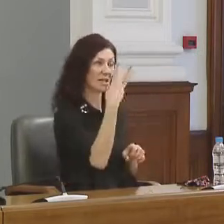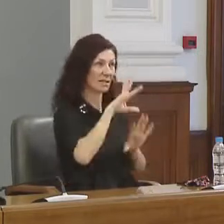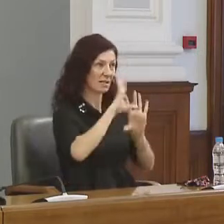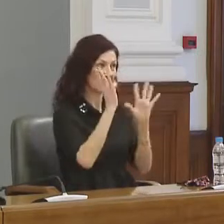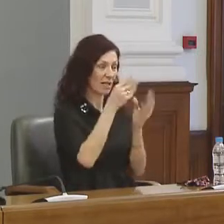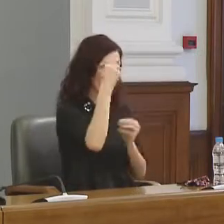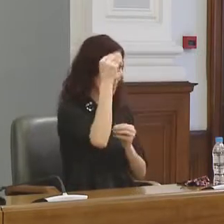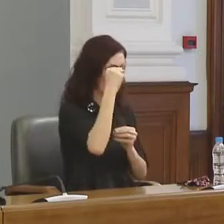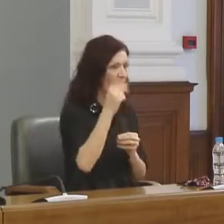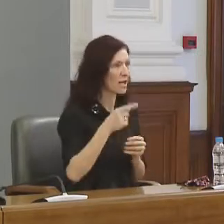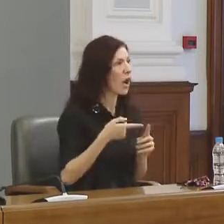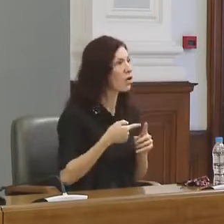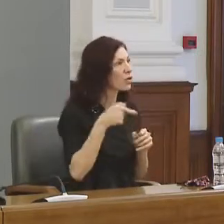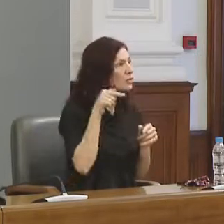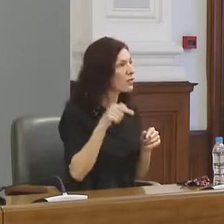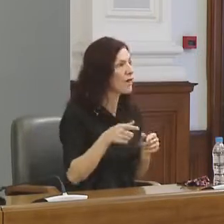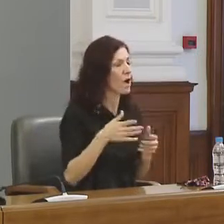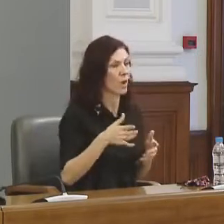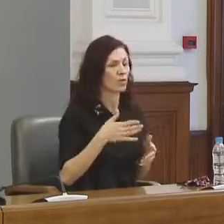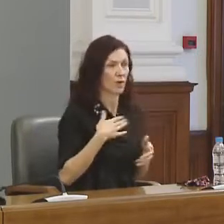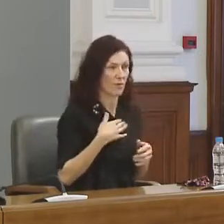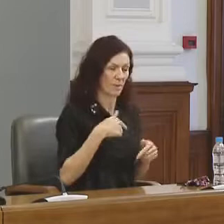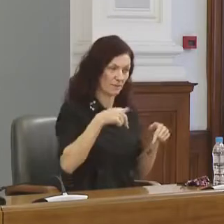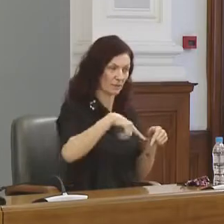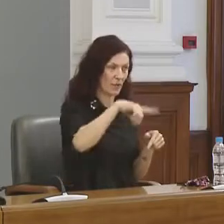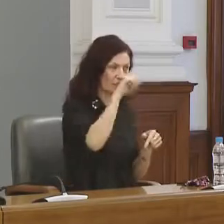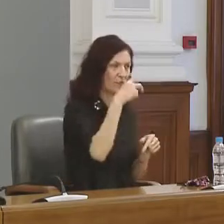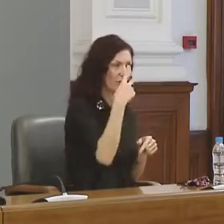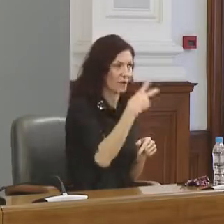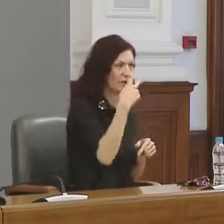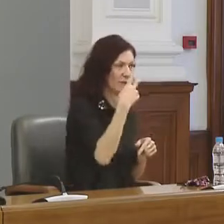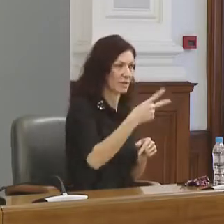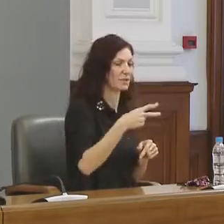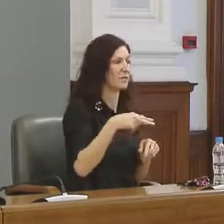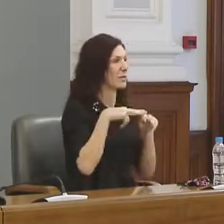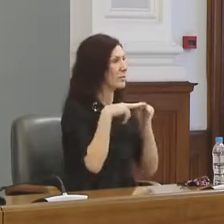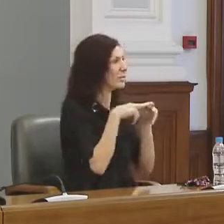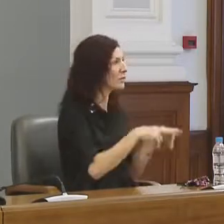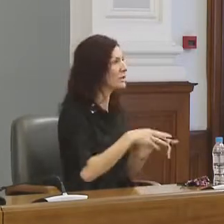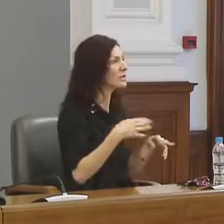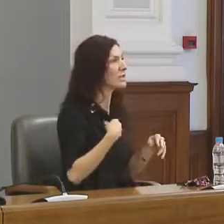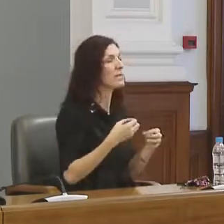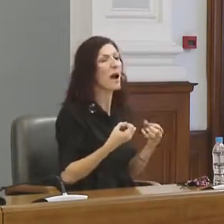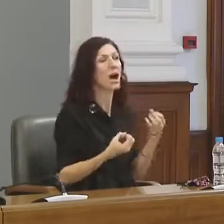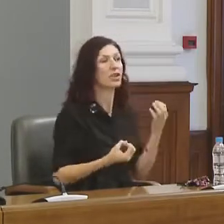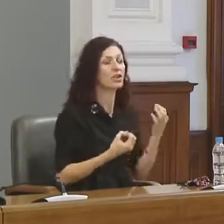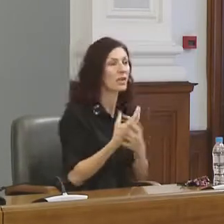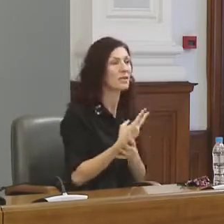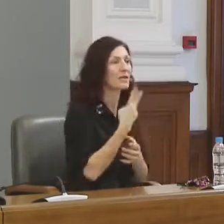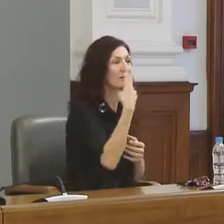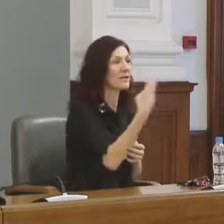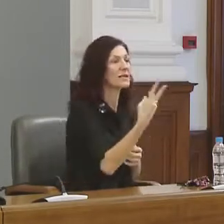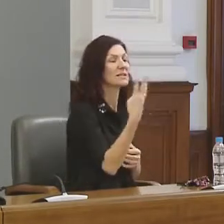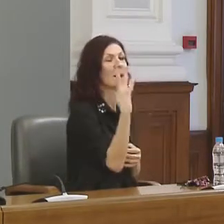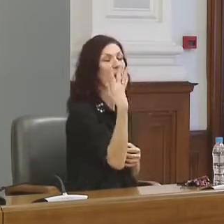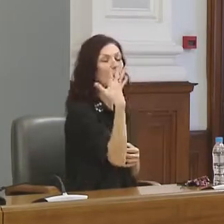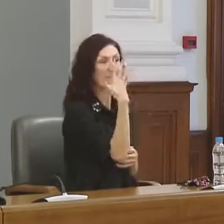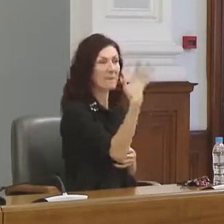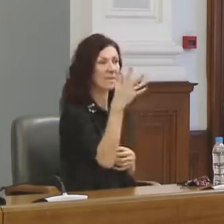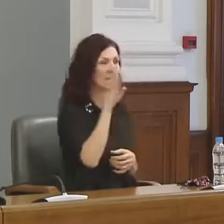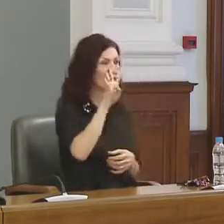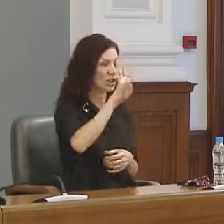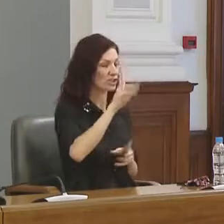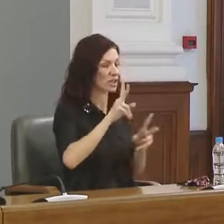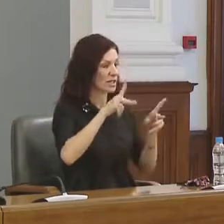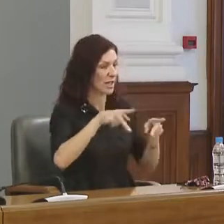това, което към момента тези 22 лечебни заведения са ни дали, имаме новоразкрити 254 легла, от